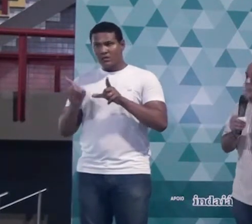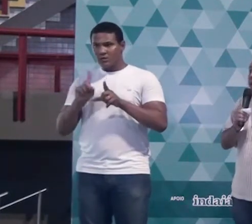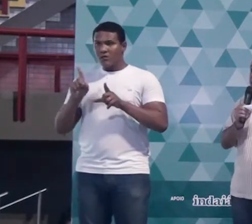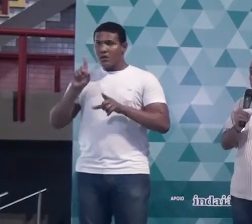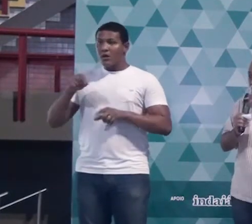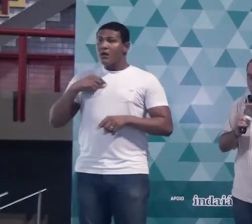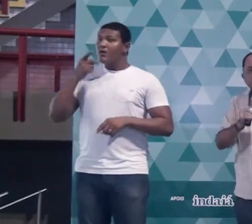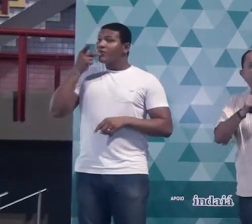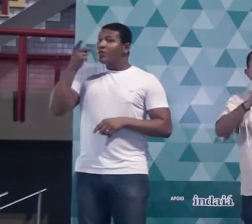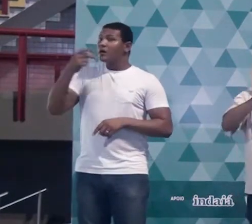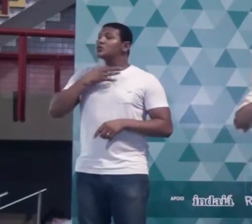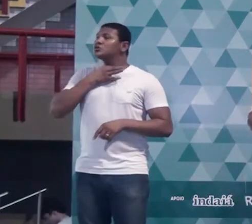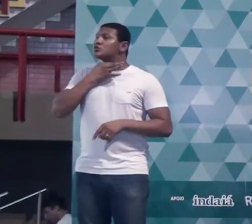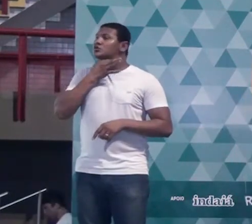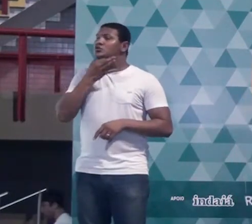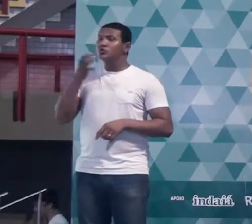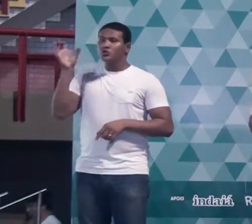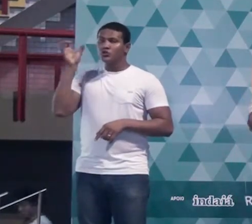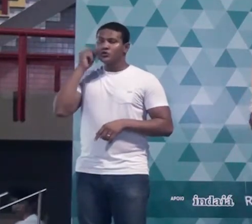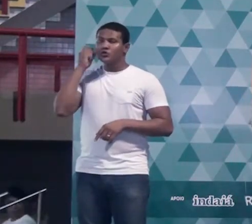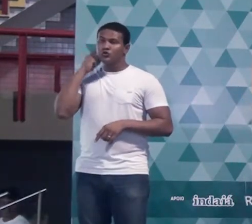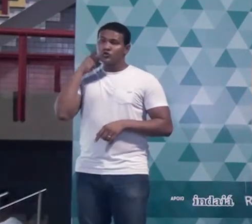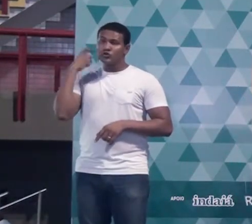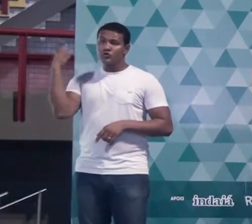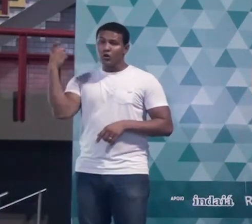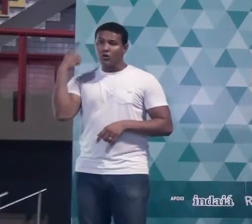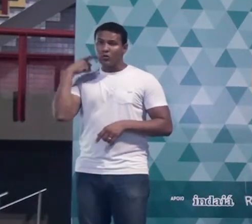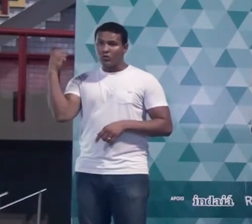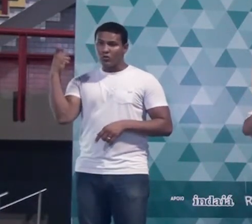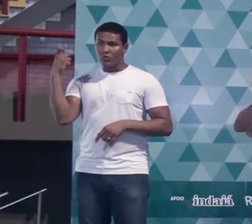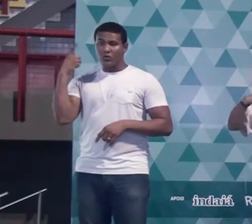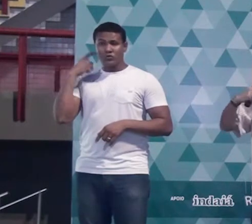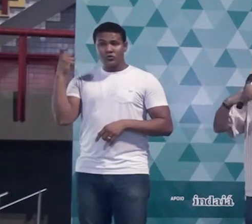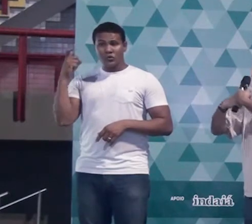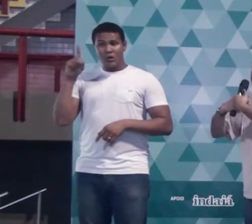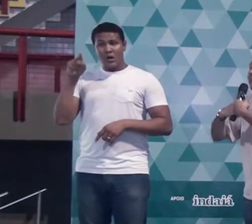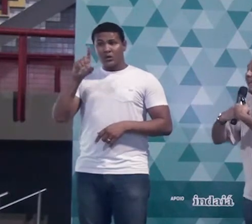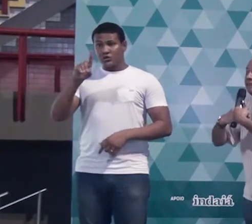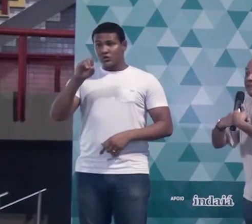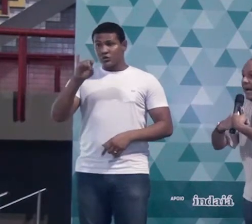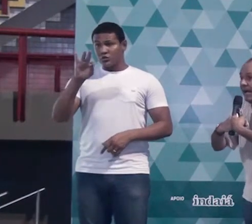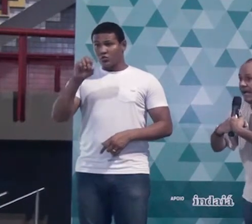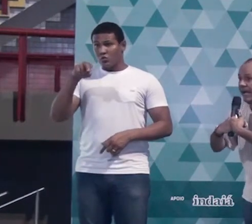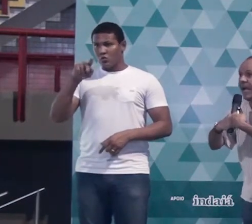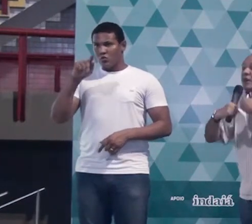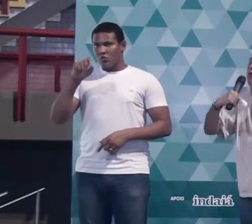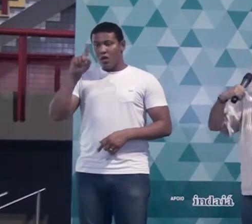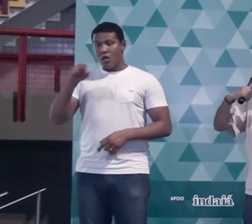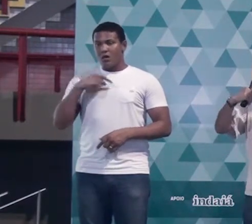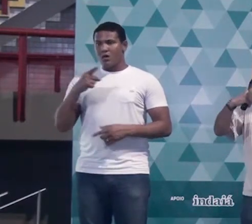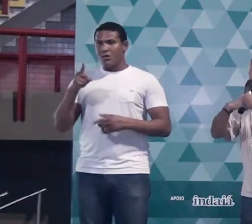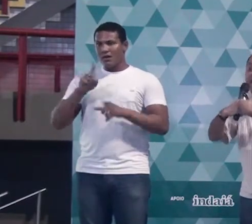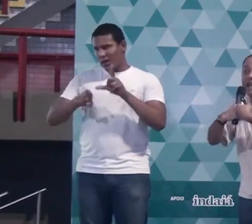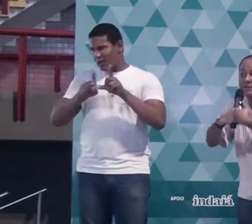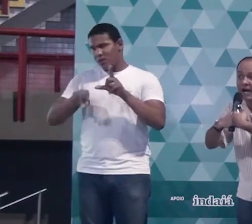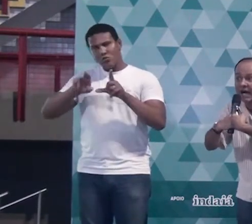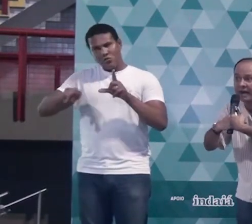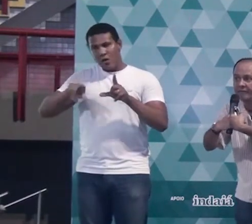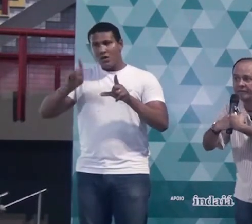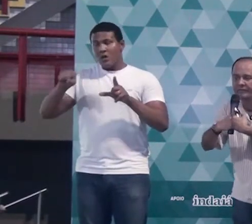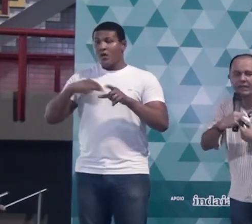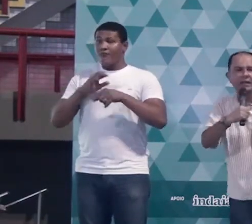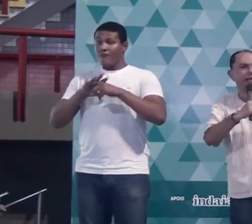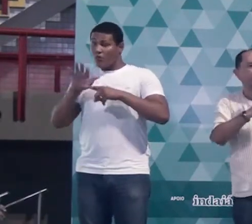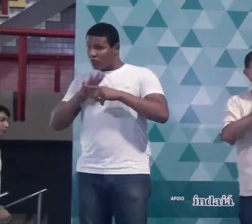I e U. Porque ditongo é o encontro de fonema, não é encontro de letra, é encontro de